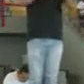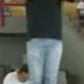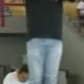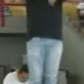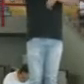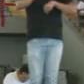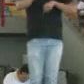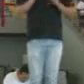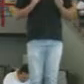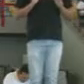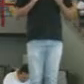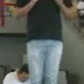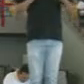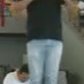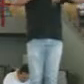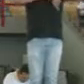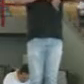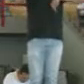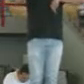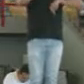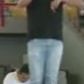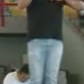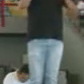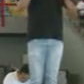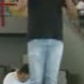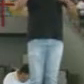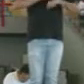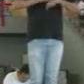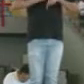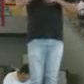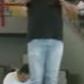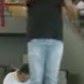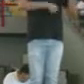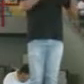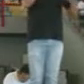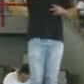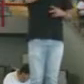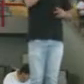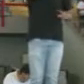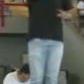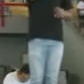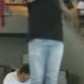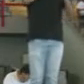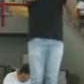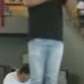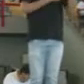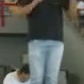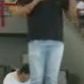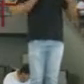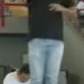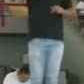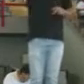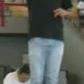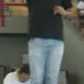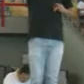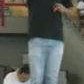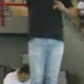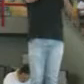pouco tempo. E qual o tempo ideal, Diego, para eu gastar com a minha redação? 1 hora, 50